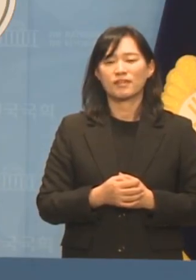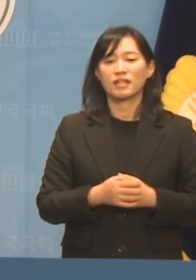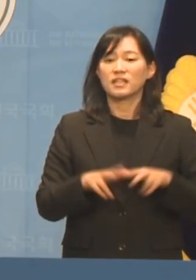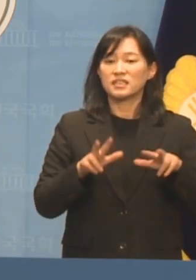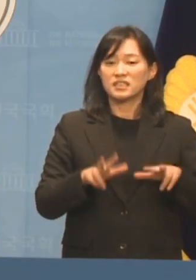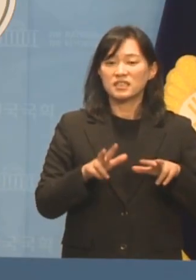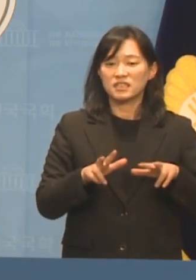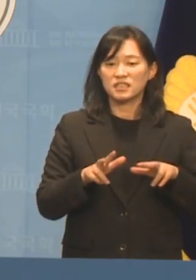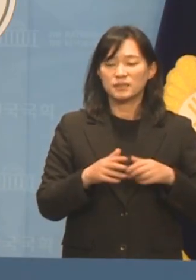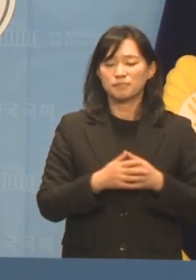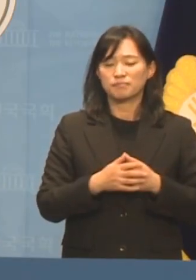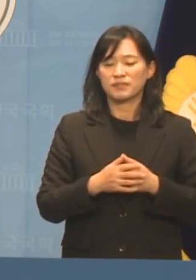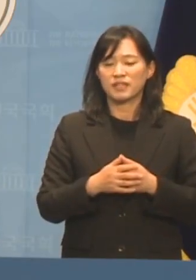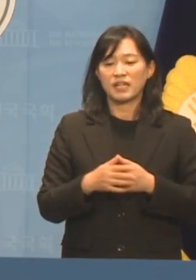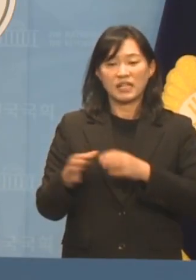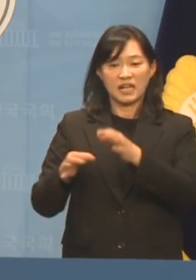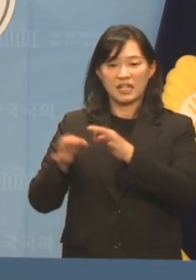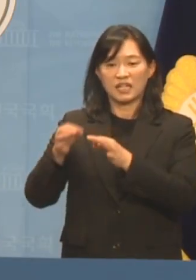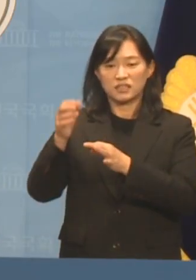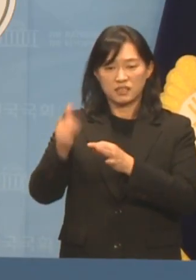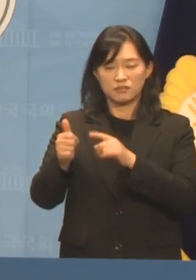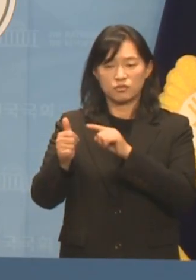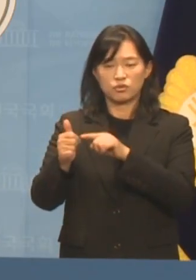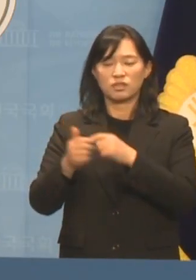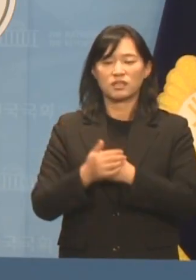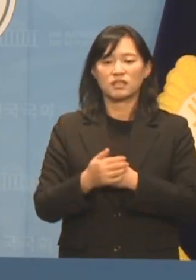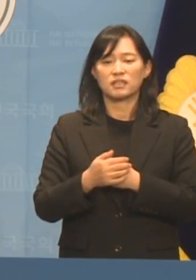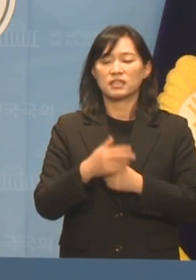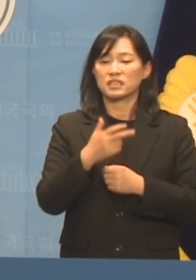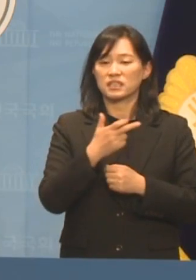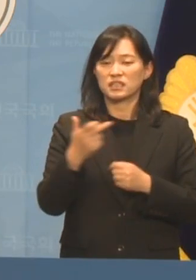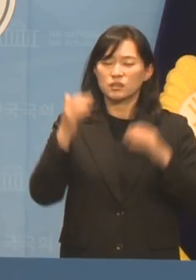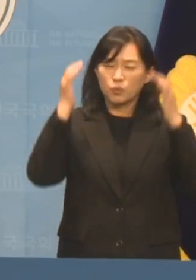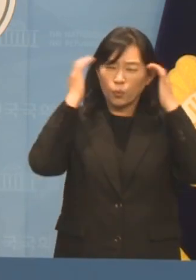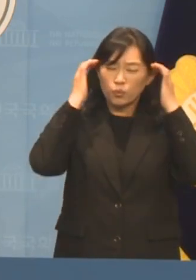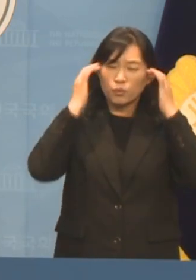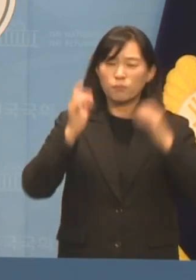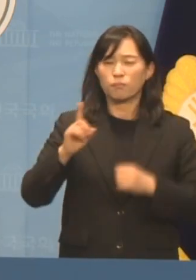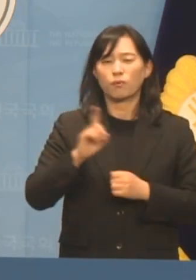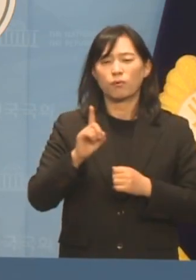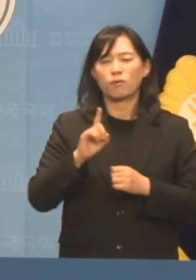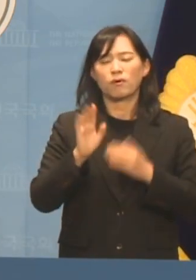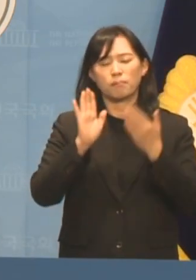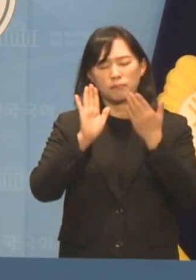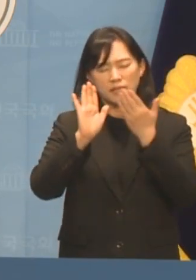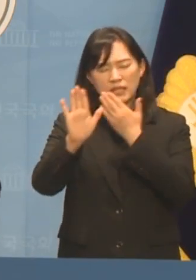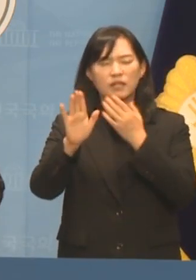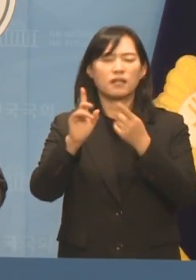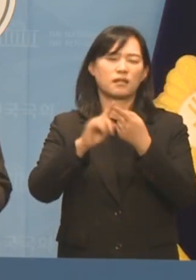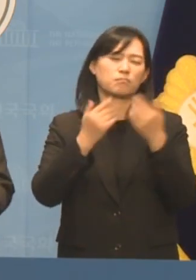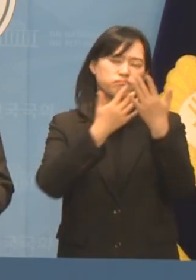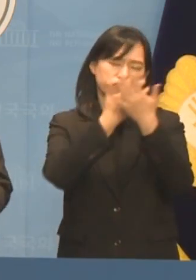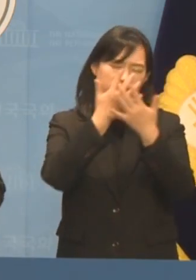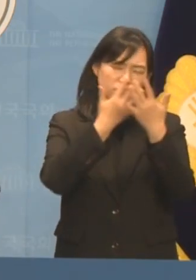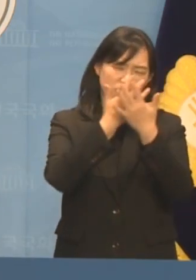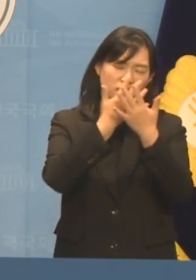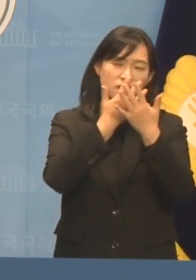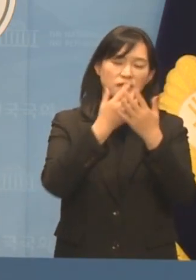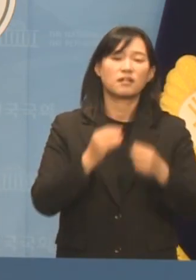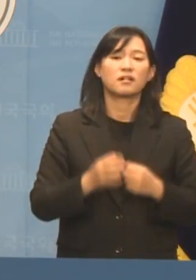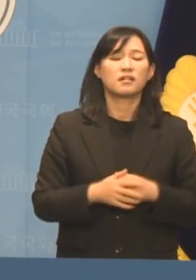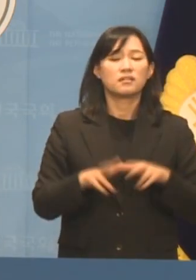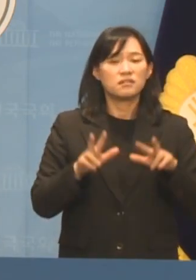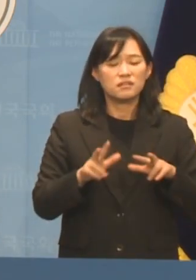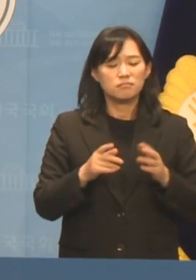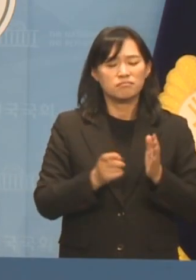지금 입점 점주들이 겪고 있는 가장 큰 고통은 결국 미래 불확실성인 것 같습니다.